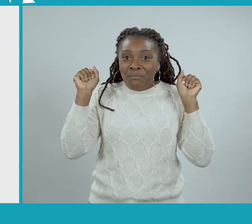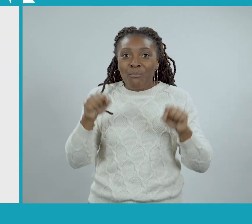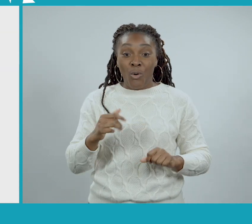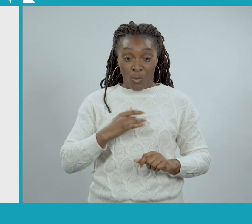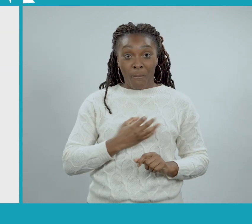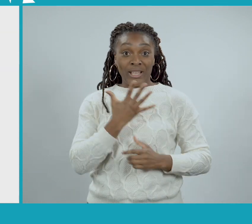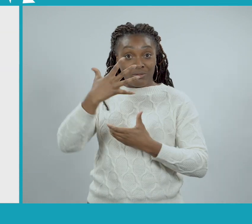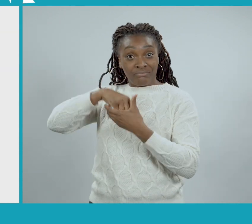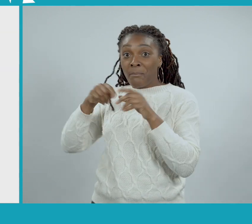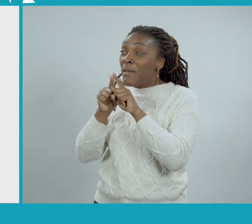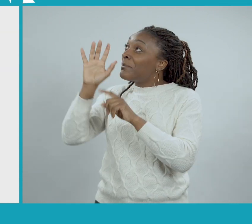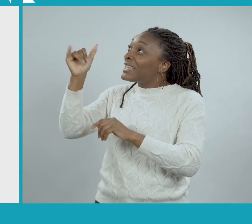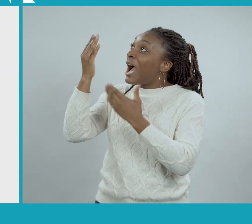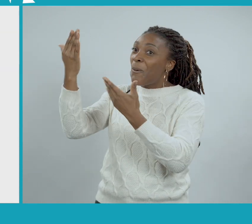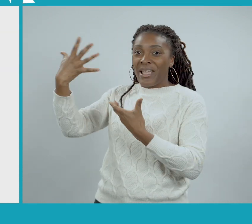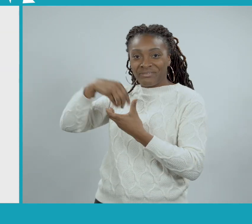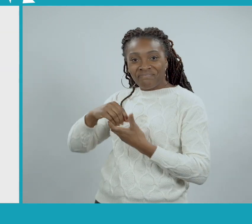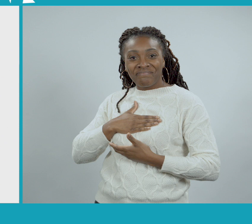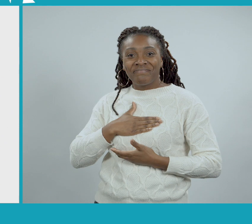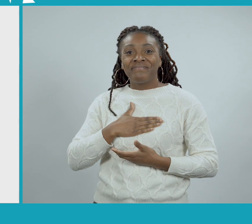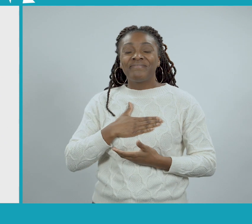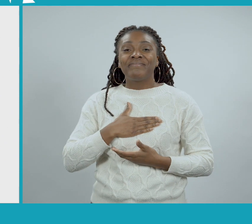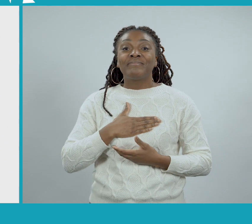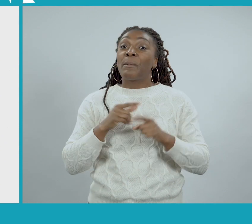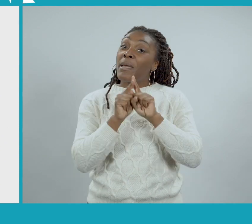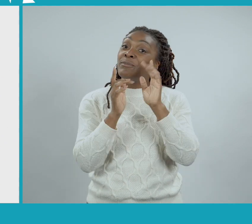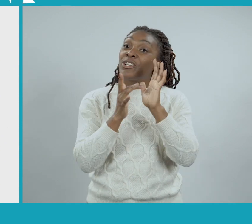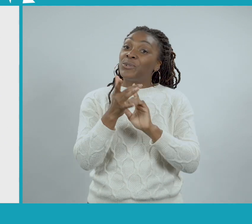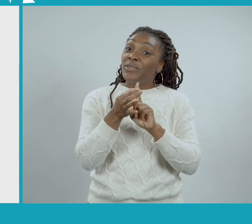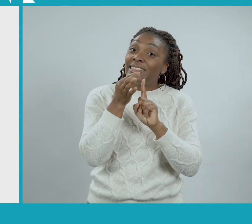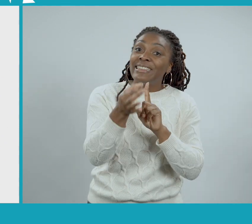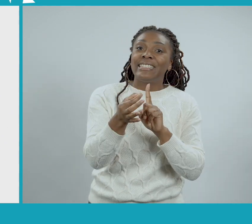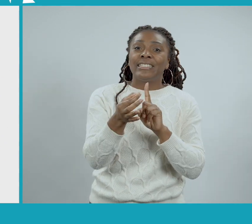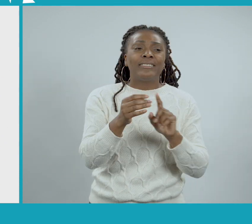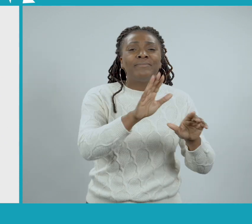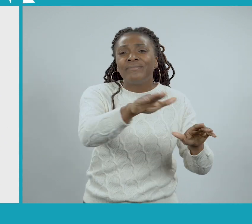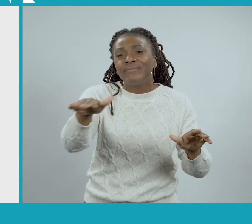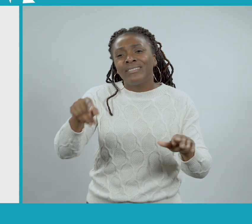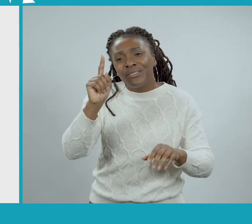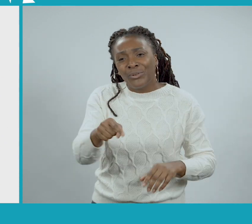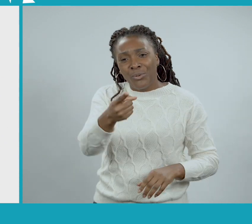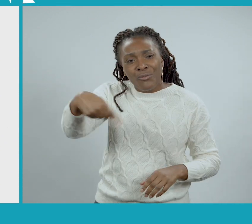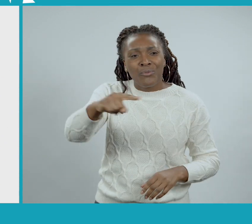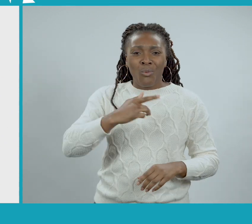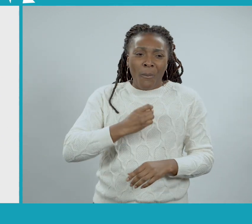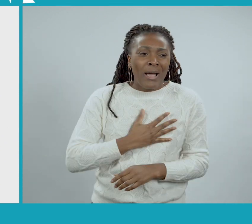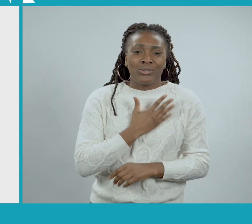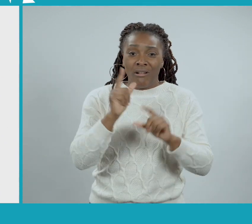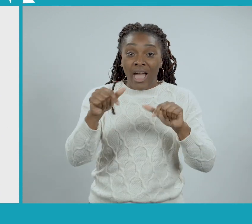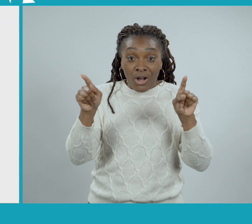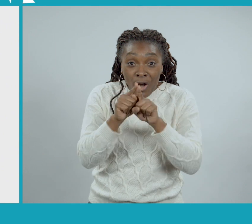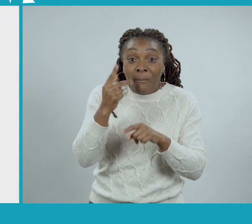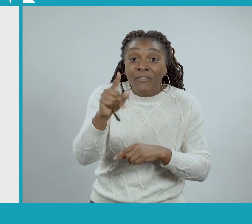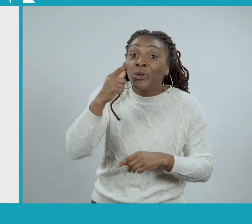la compassion de Yahweh, ou selon les paroles de Jésus, soyez compatissants comme